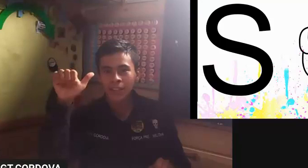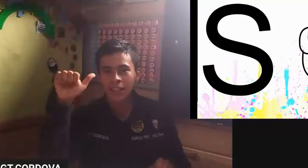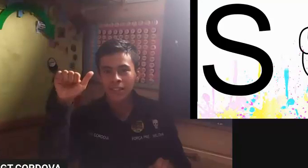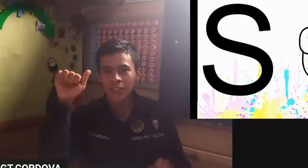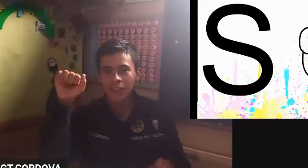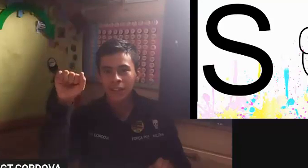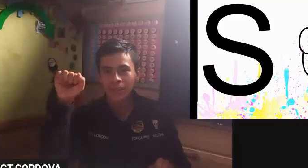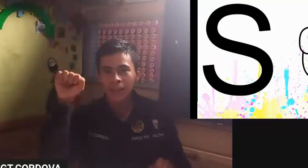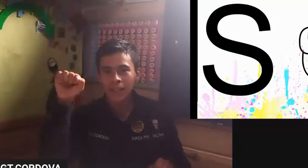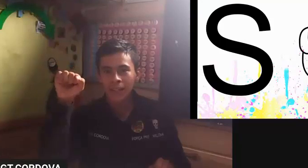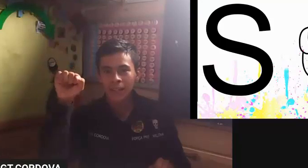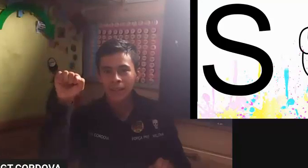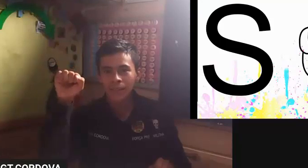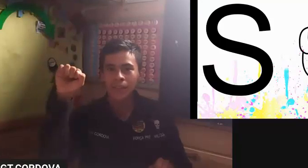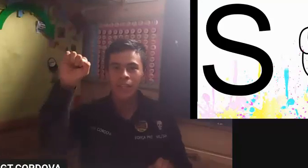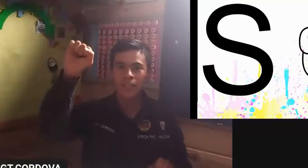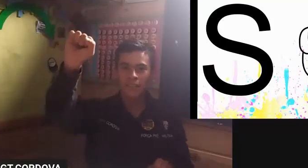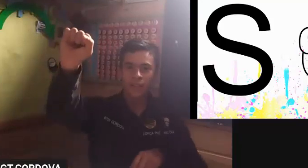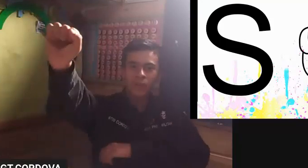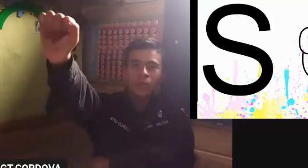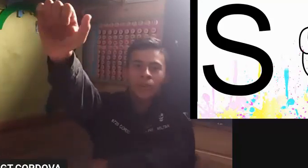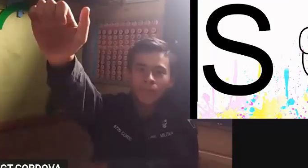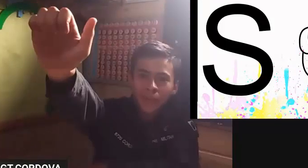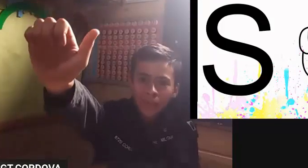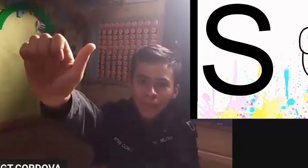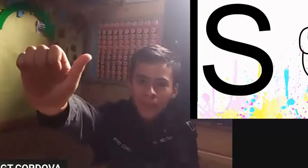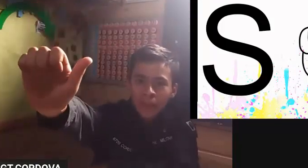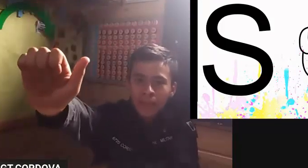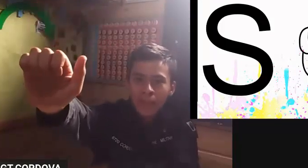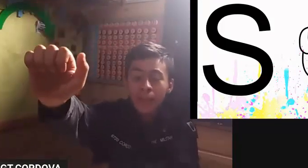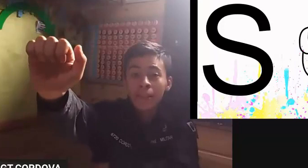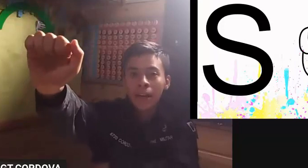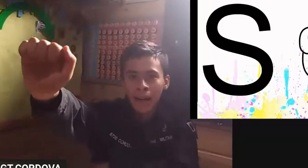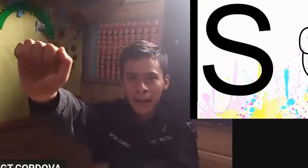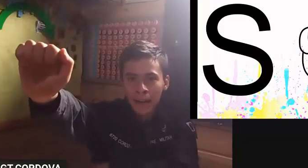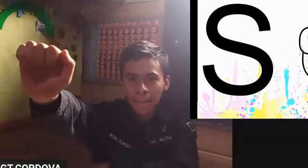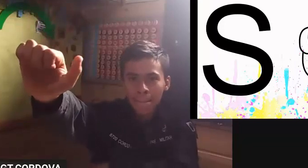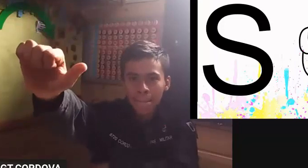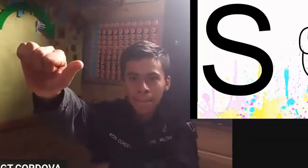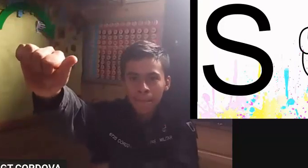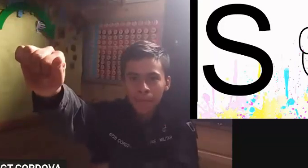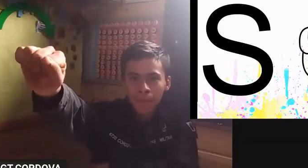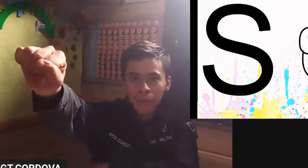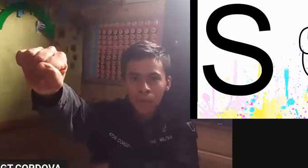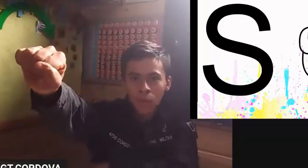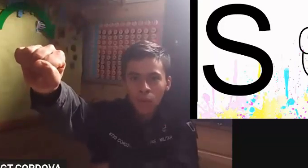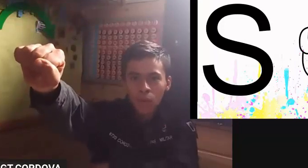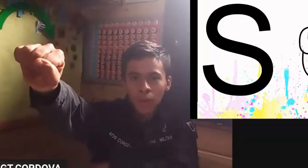ele é assim, ó. Pega aqui. Esse aqui é o 8, ó. Então vou mostrar pra vocês. A, o